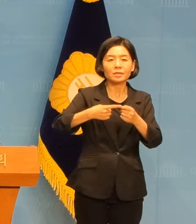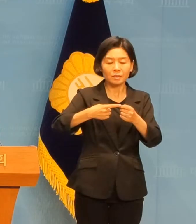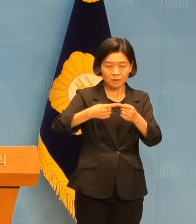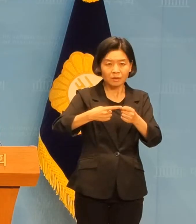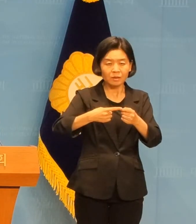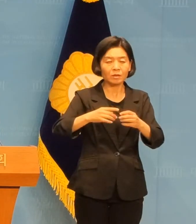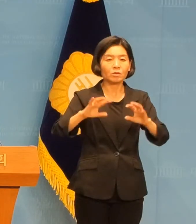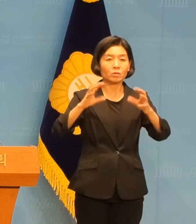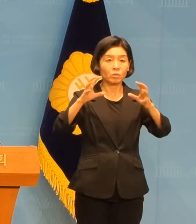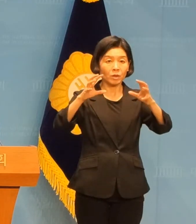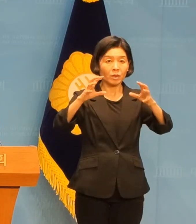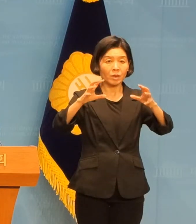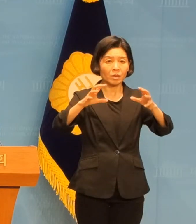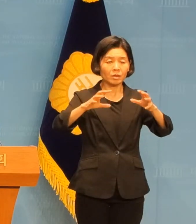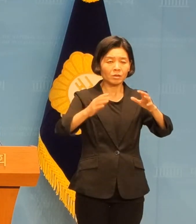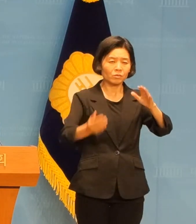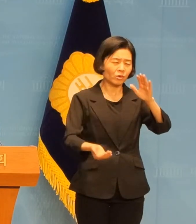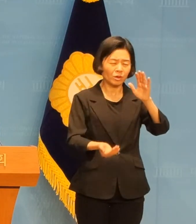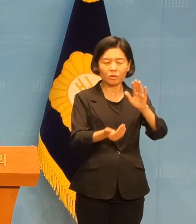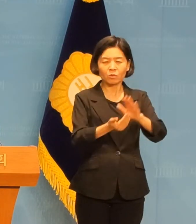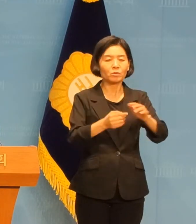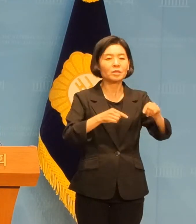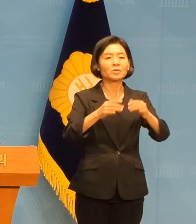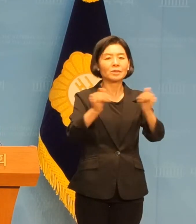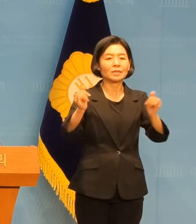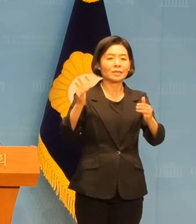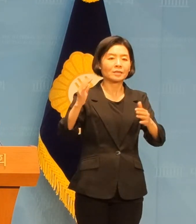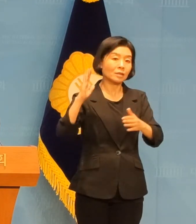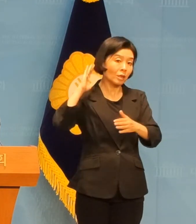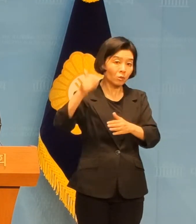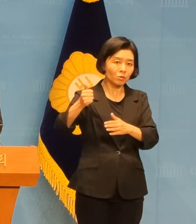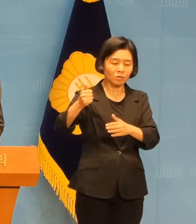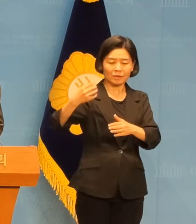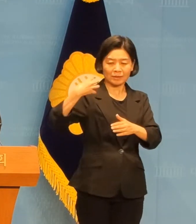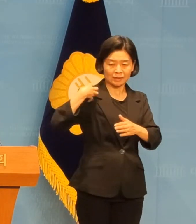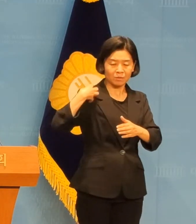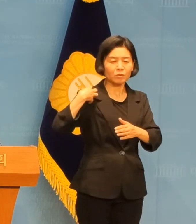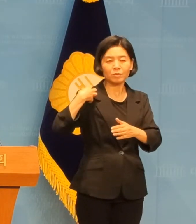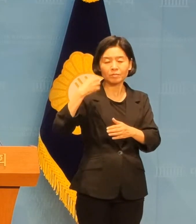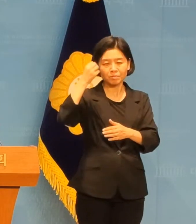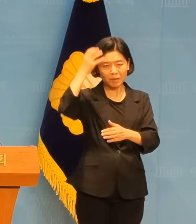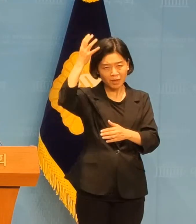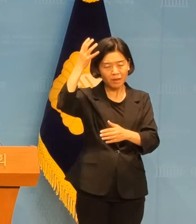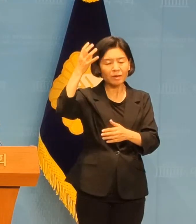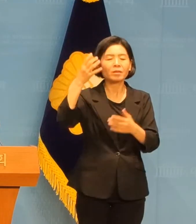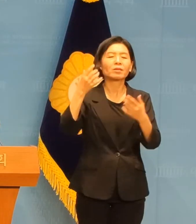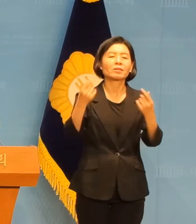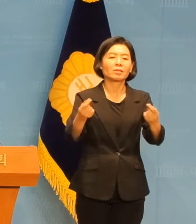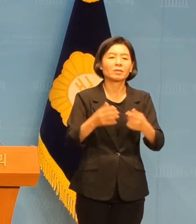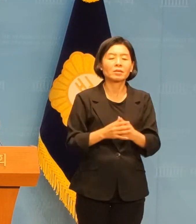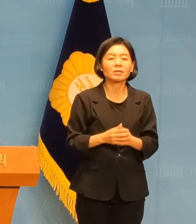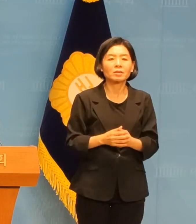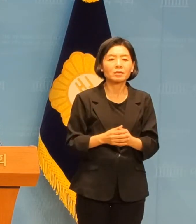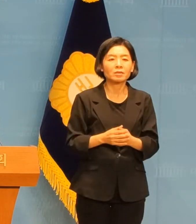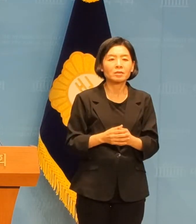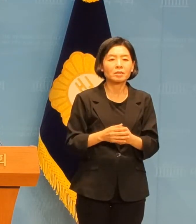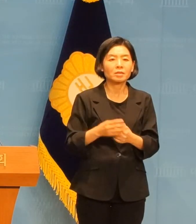국가 최고 지도자로서의 책무를 망각한 일입니다. 사고 2주일이